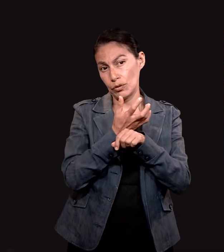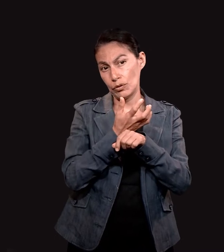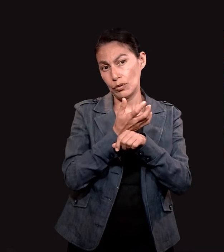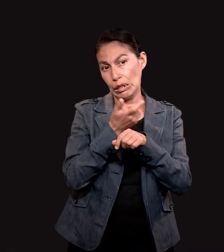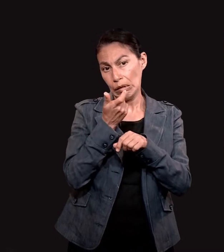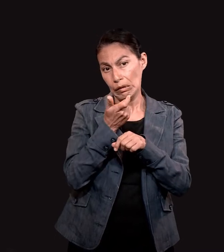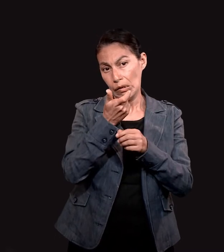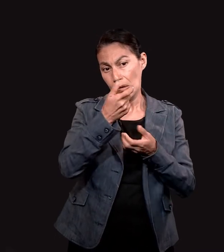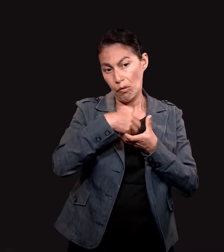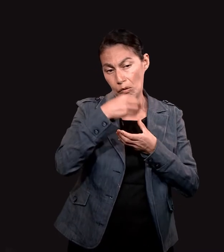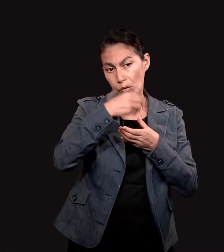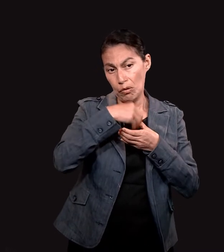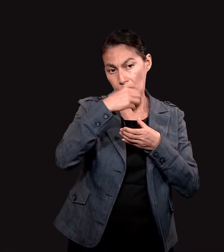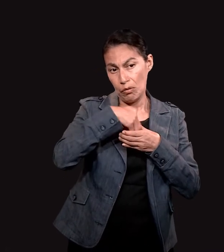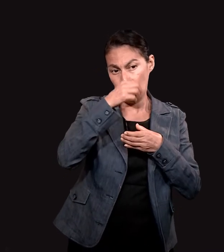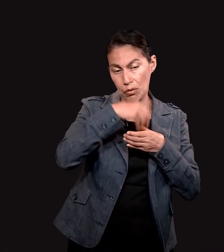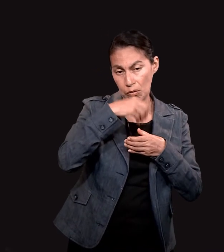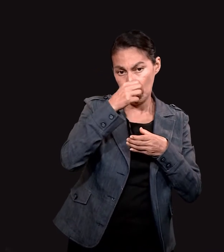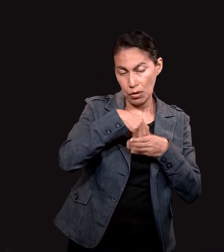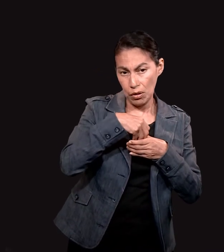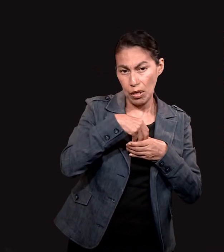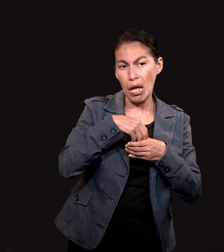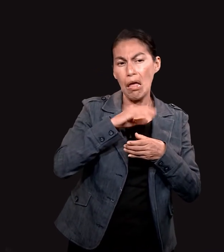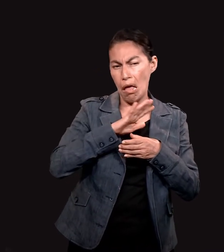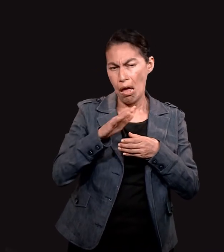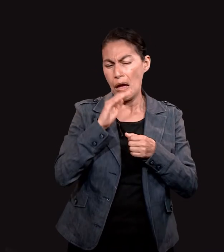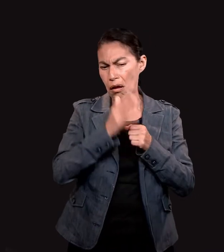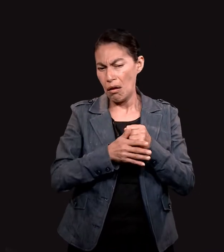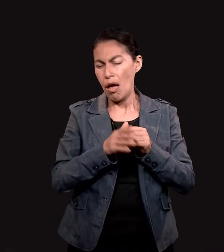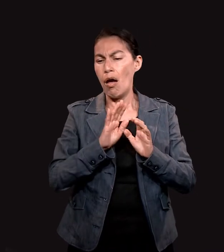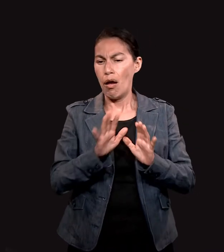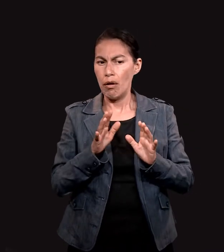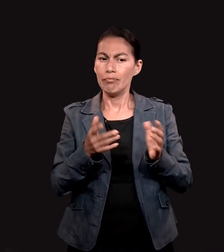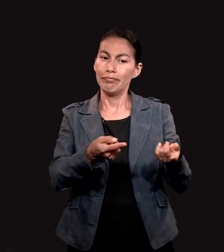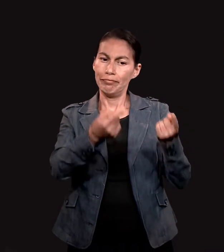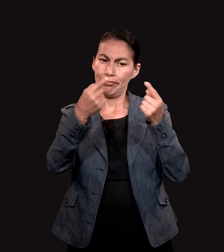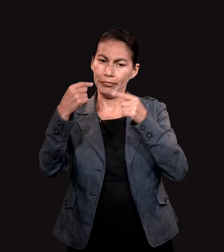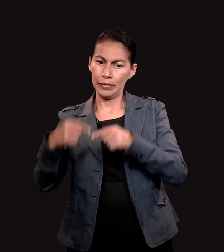capital. Para casarse. Ajá. Y cuando regresamos,